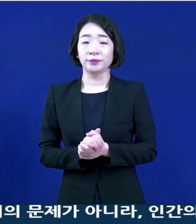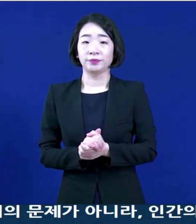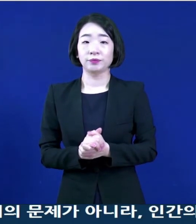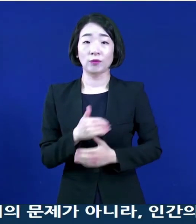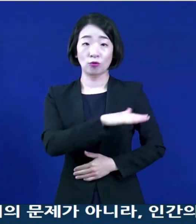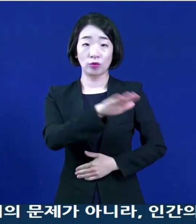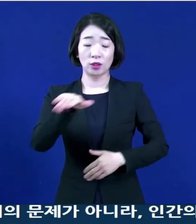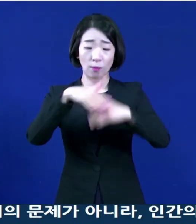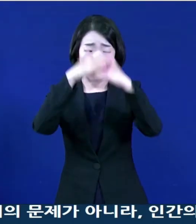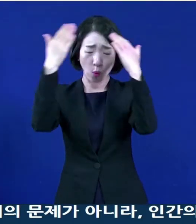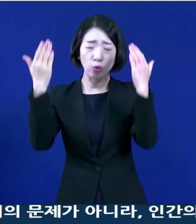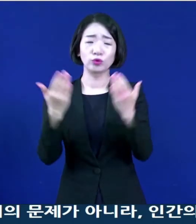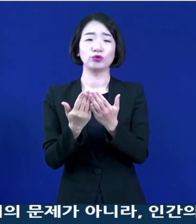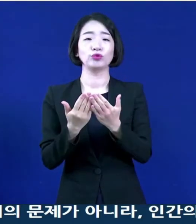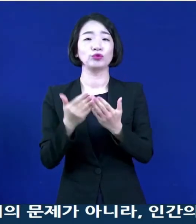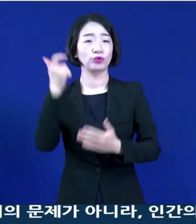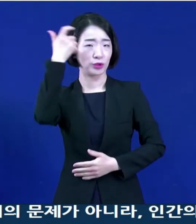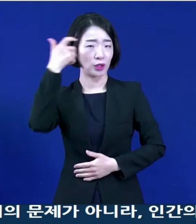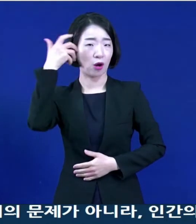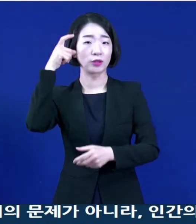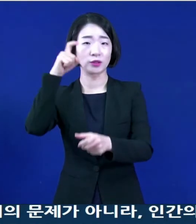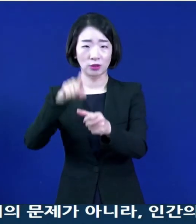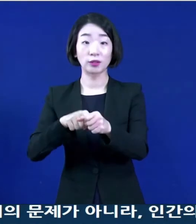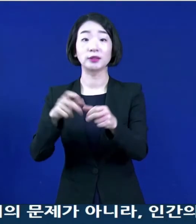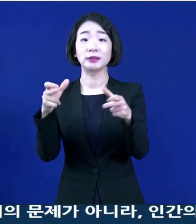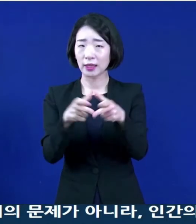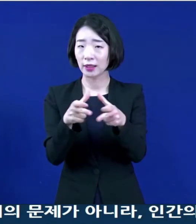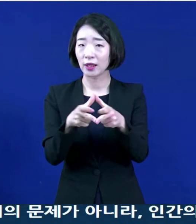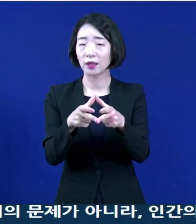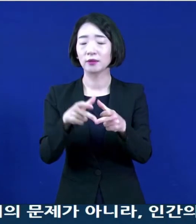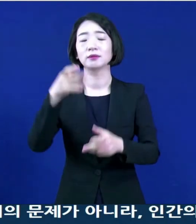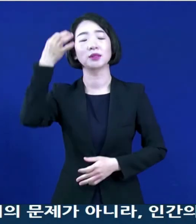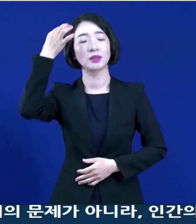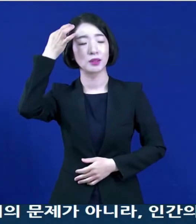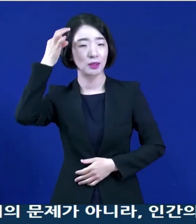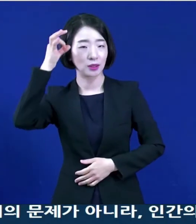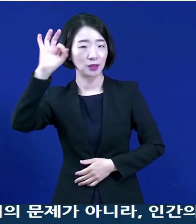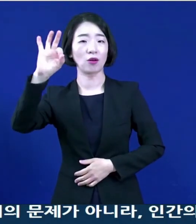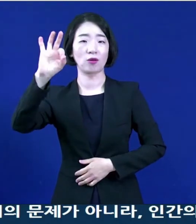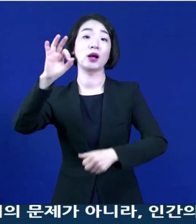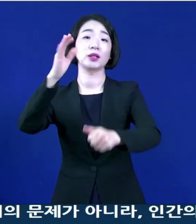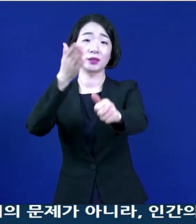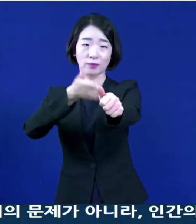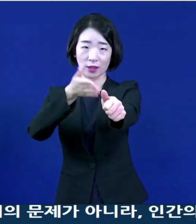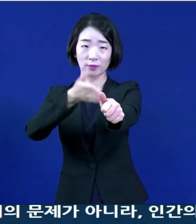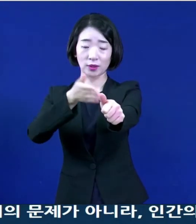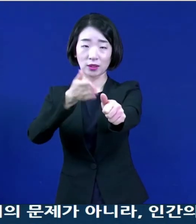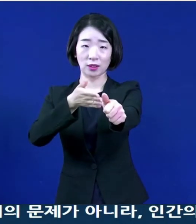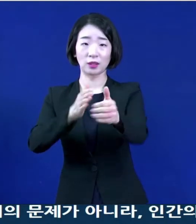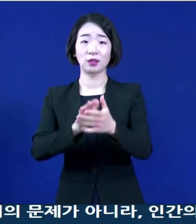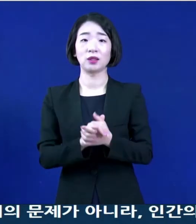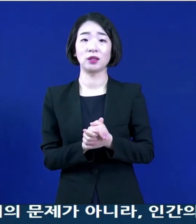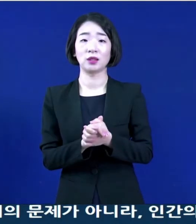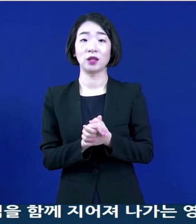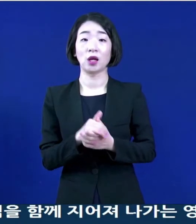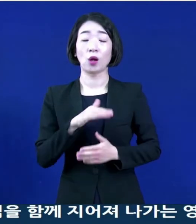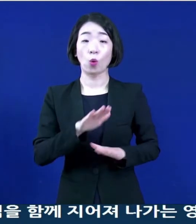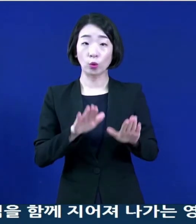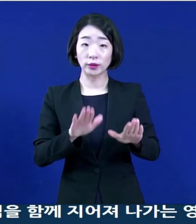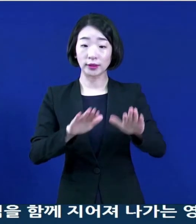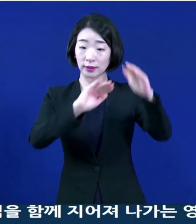우리는 모두 영적 장애인입니다. 그렇게 인정하실 수 있기를 다시 한번 주 안에서 소망합니다. 오늘 본문으로